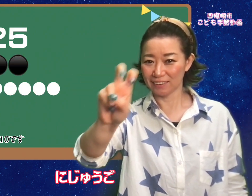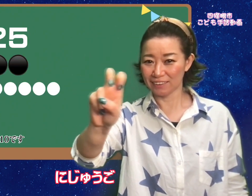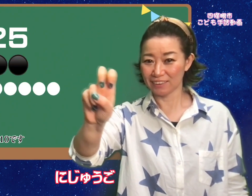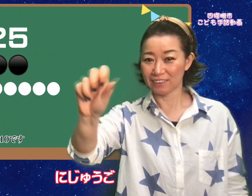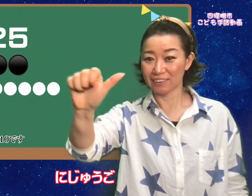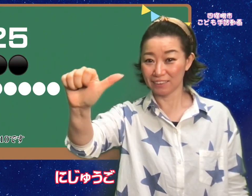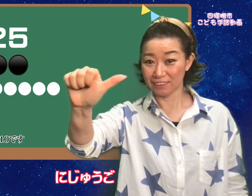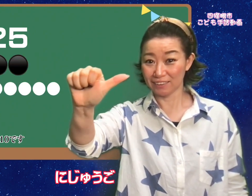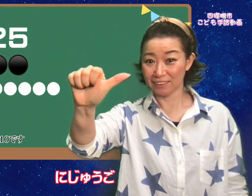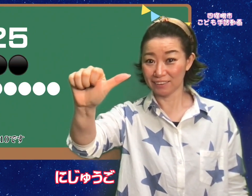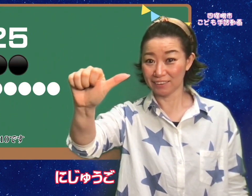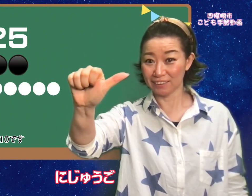25、